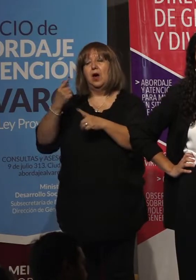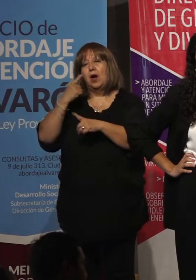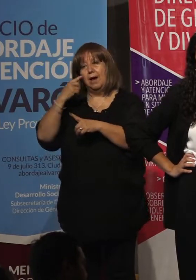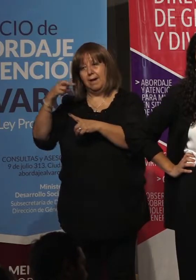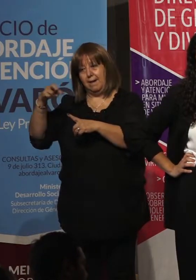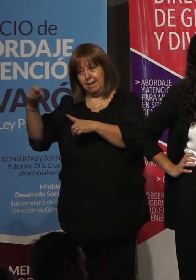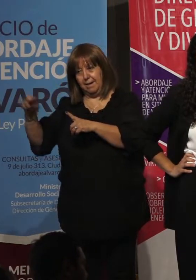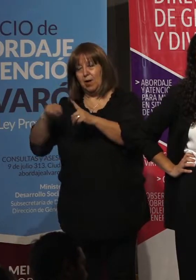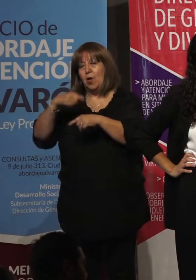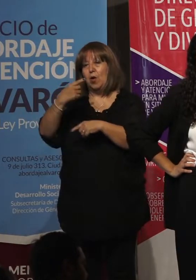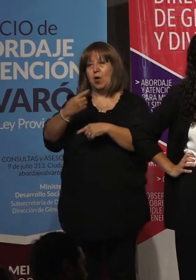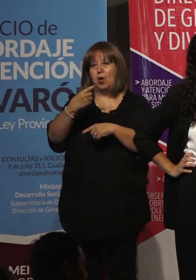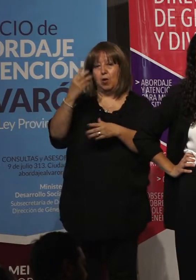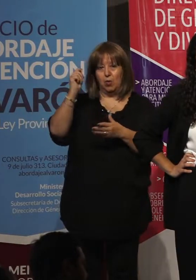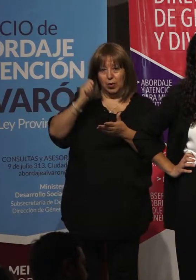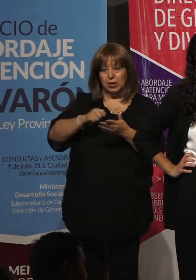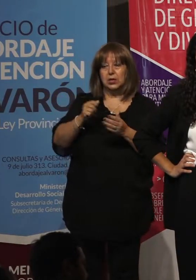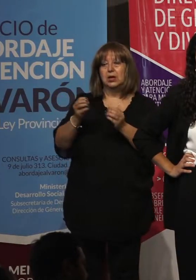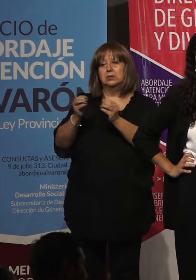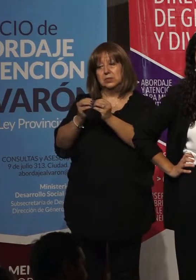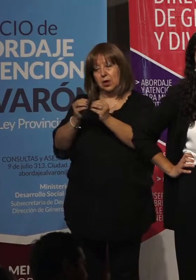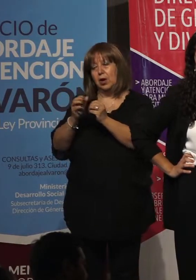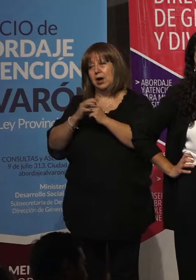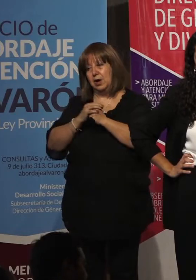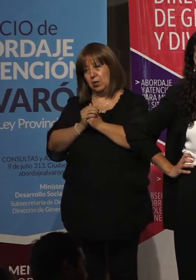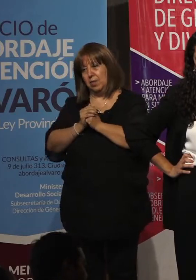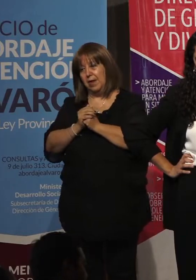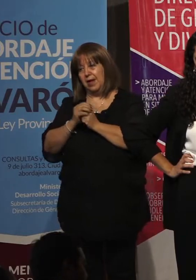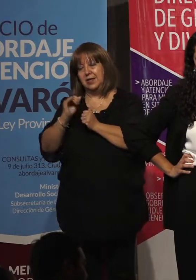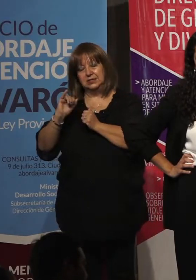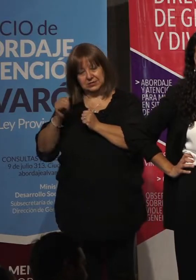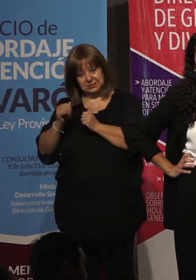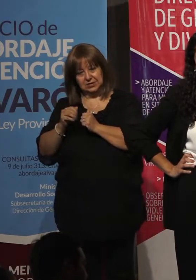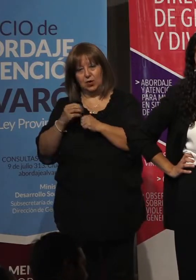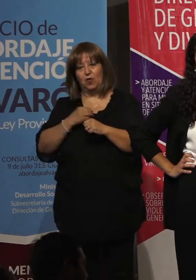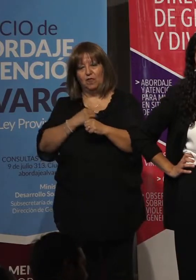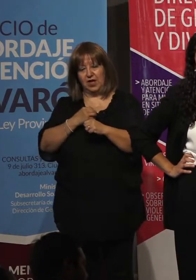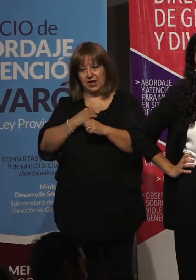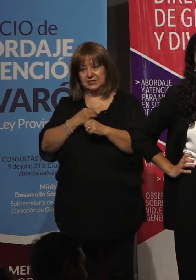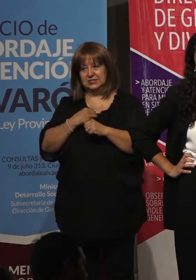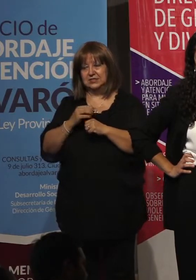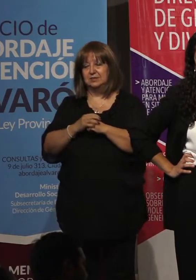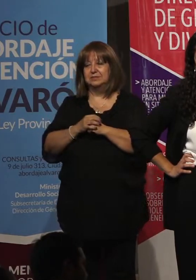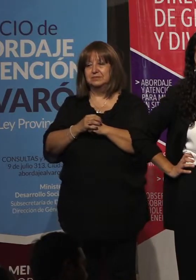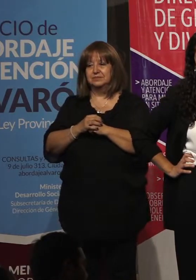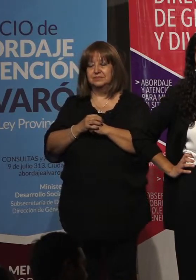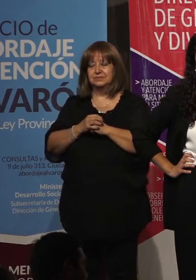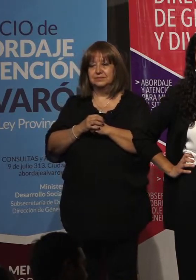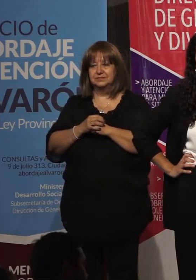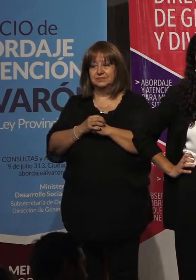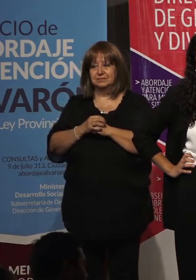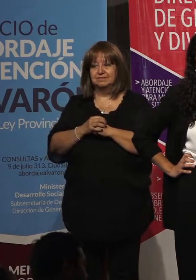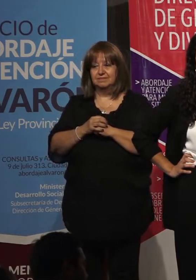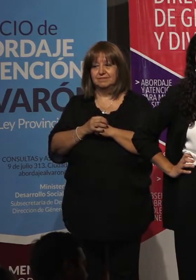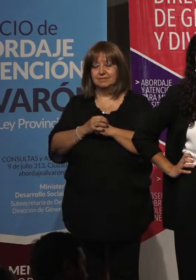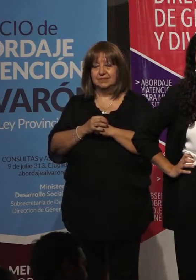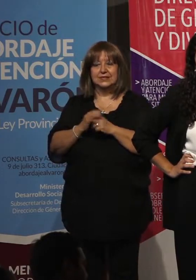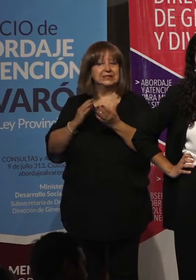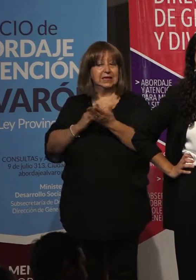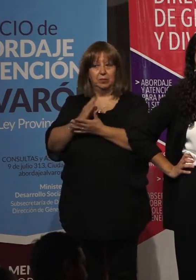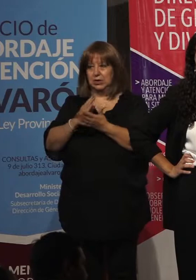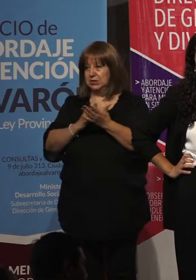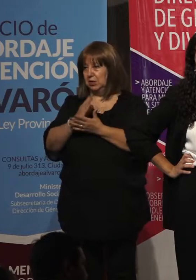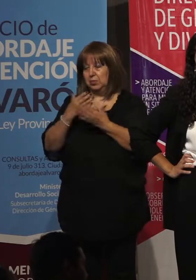la instancia del juicio, puede estar una persona acompañada con una persona de su confianza, siempre y cuando lo solicite.